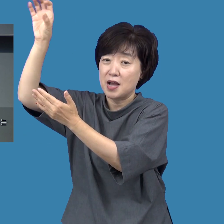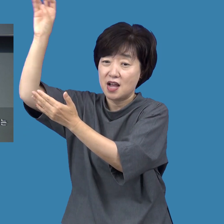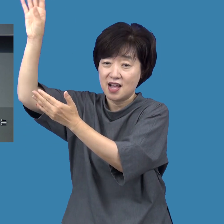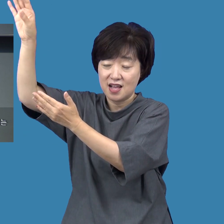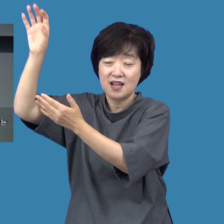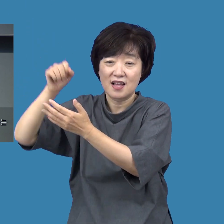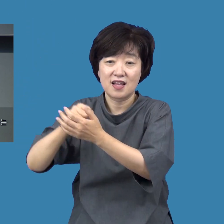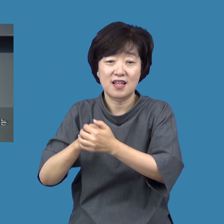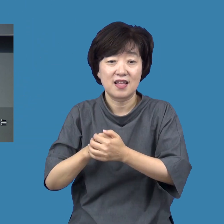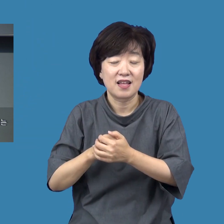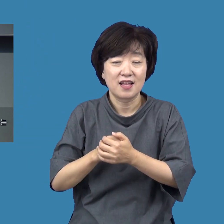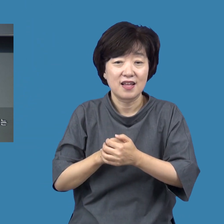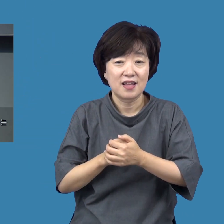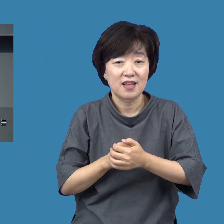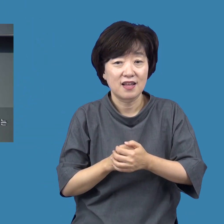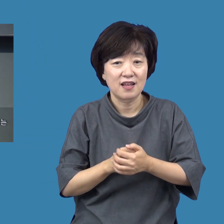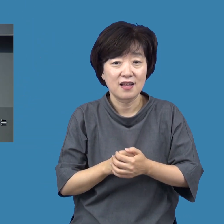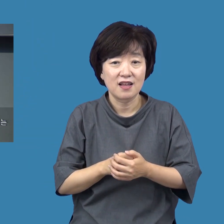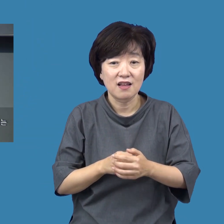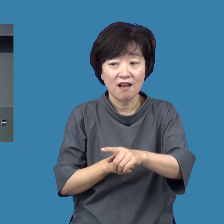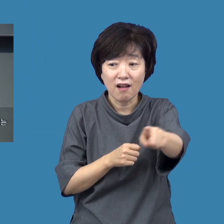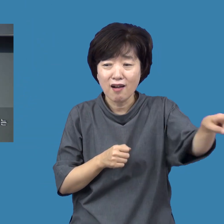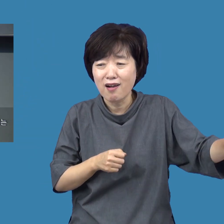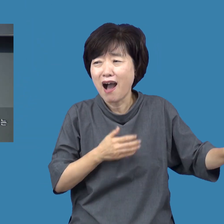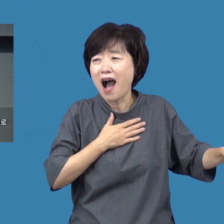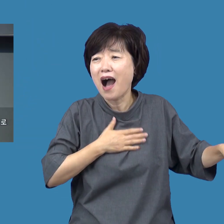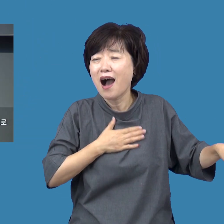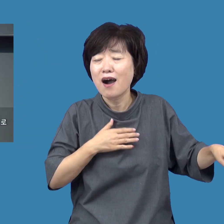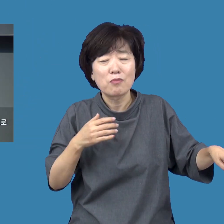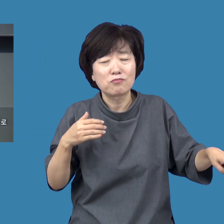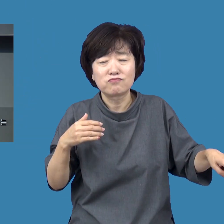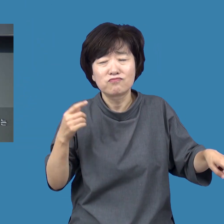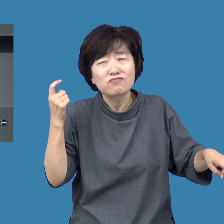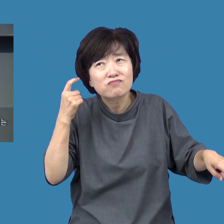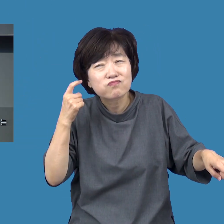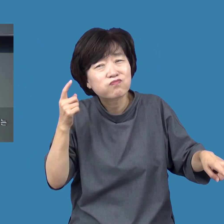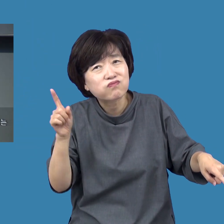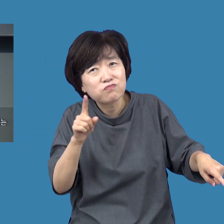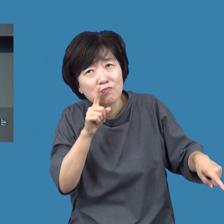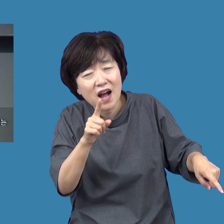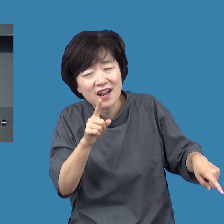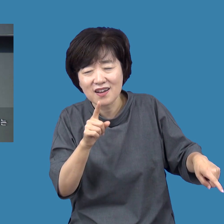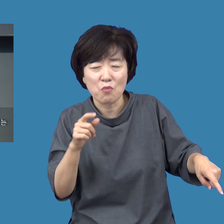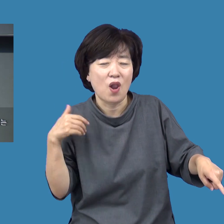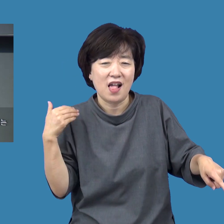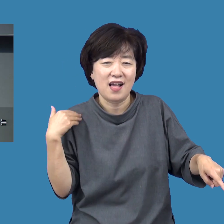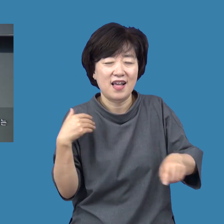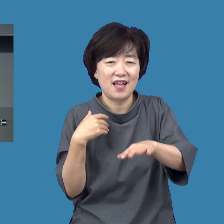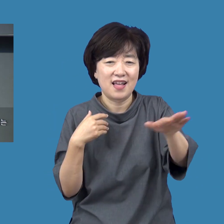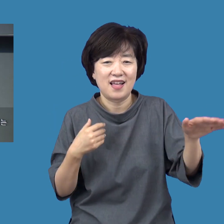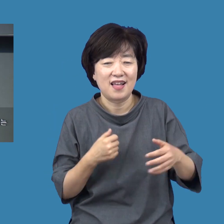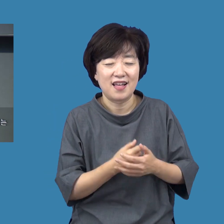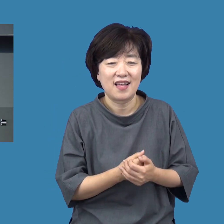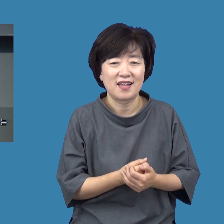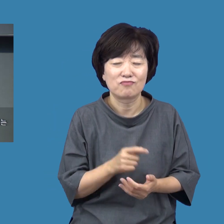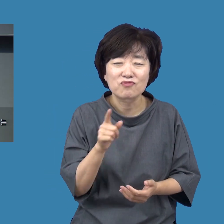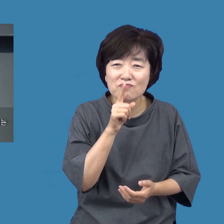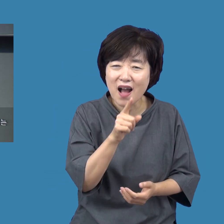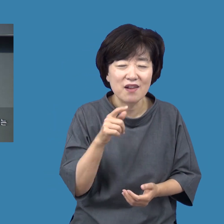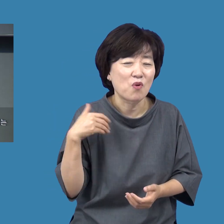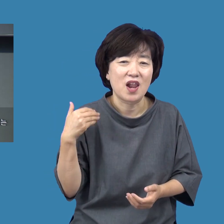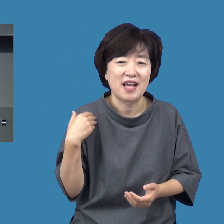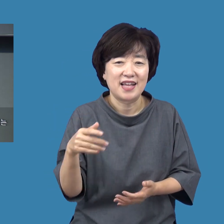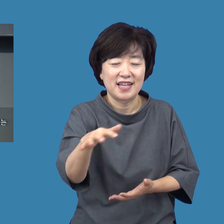것이기 때문에 알아듣는 자가 없고, 그러니까 이렇게 얘기합니다. 알아듣는 자가 없고. 그래서